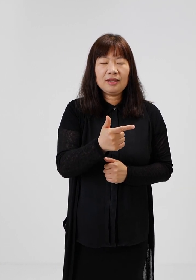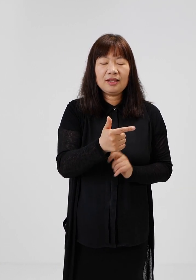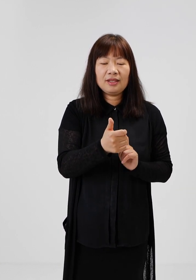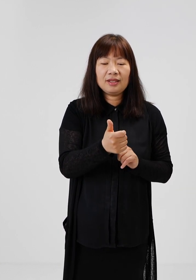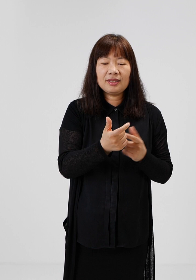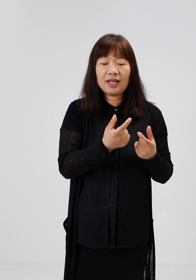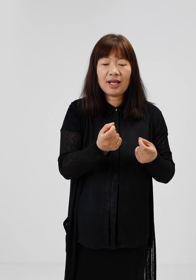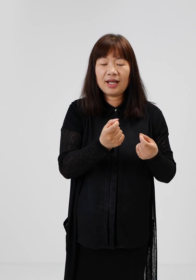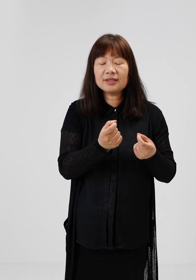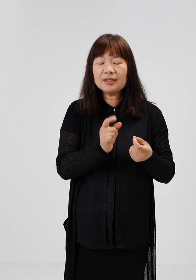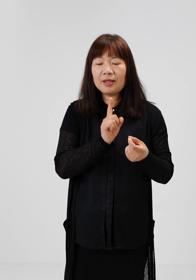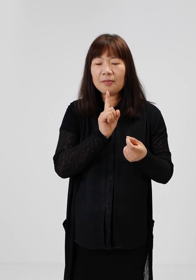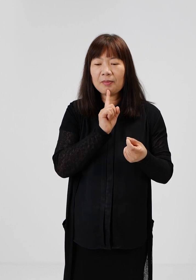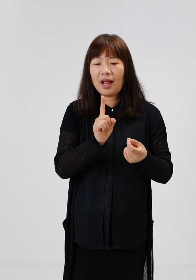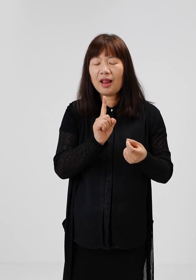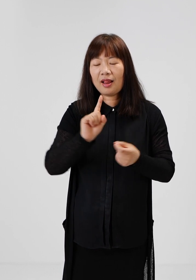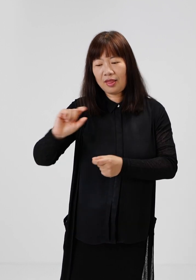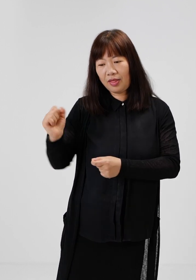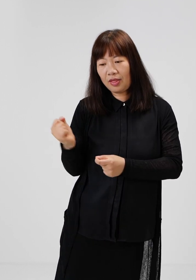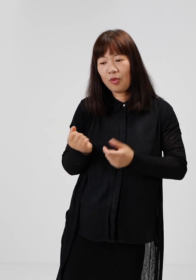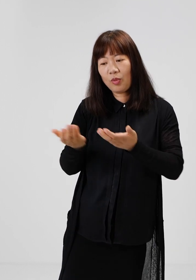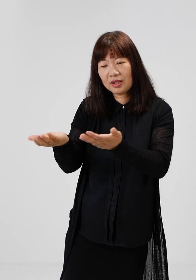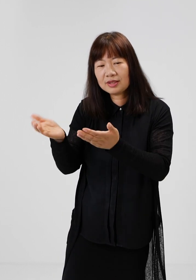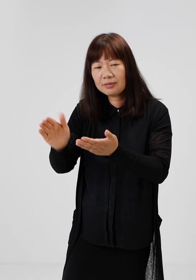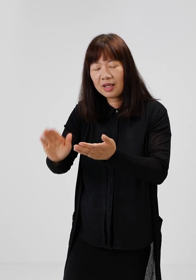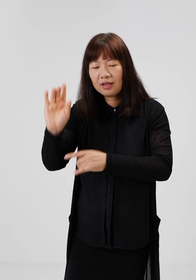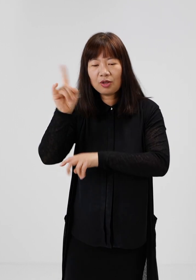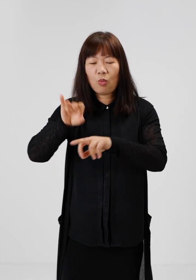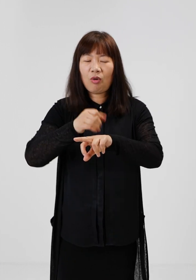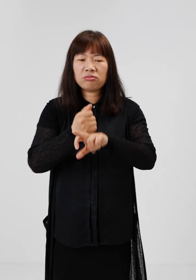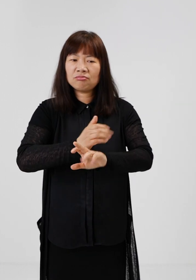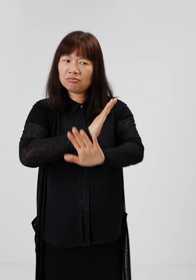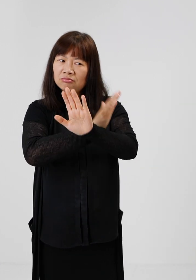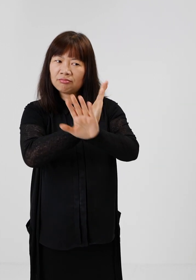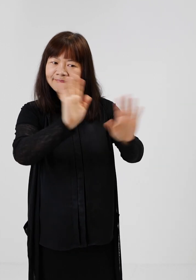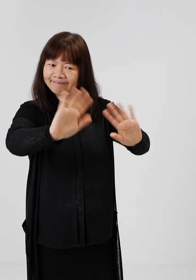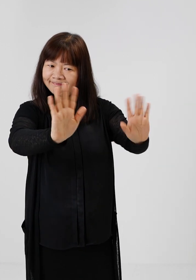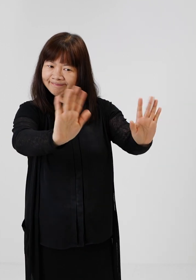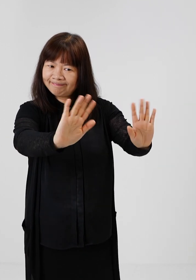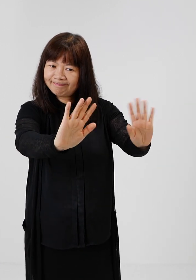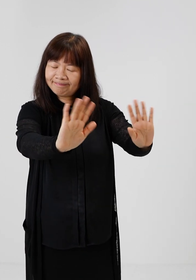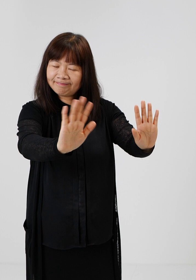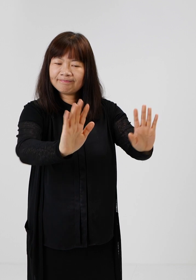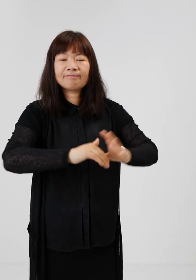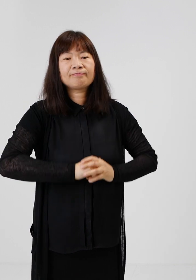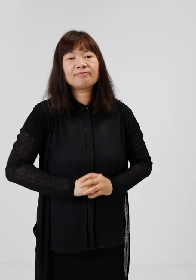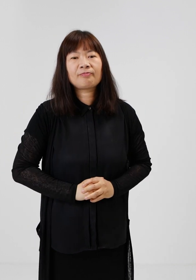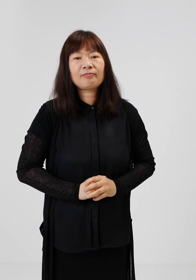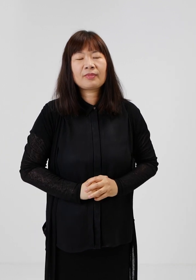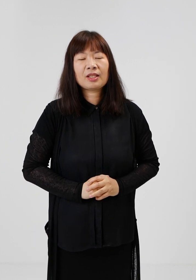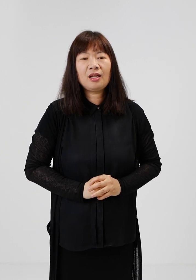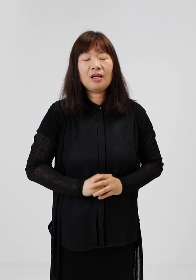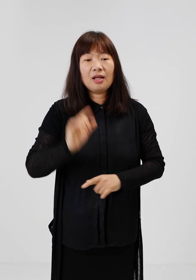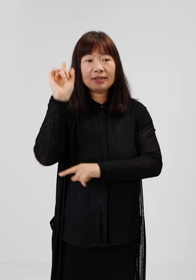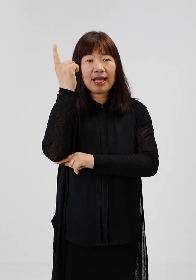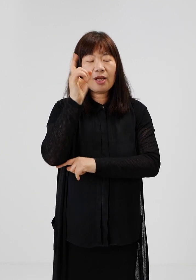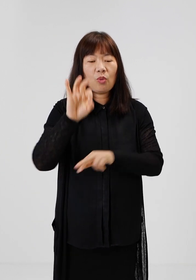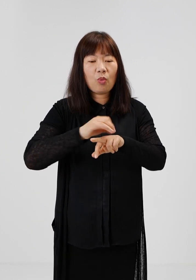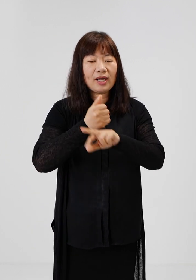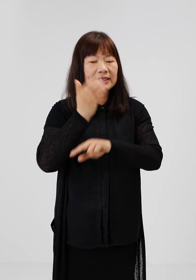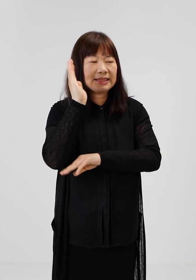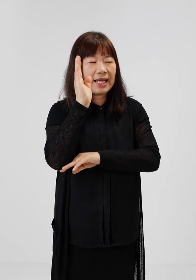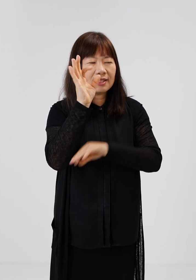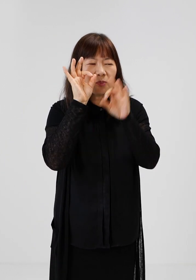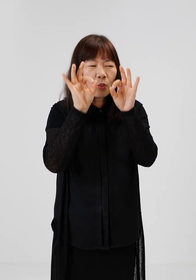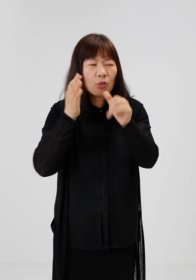이런 제안을 했음에도 불구하고 다윗이 펄쩍 뛰어요. 이렇게 하면 안 됩니다. 다음 절 다윗의 이야기를 좀